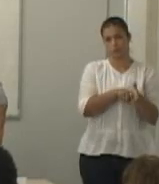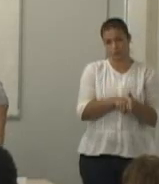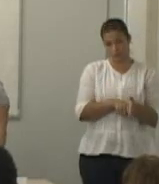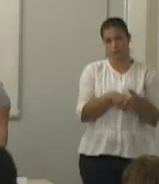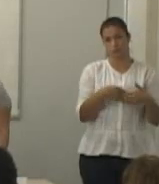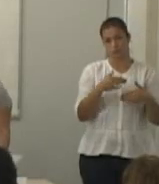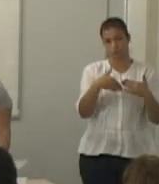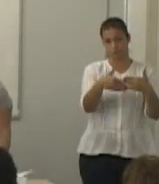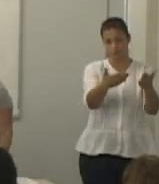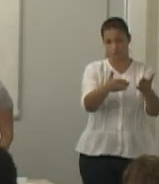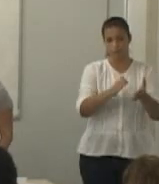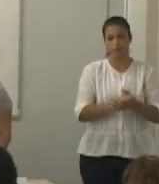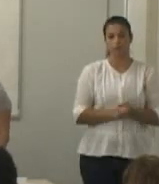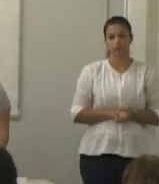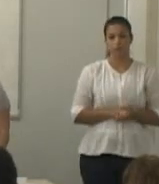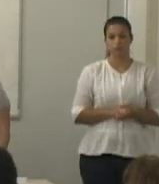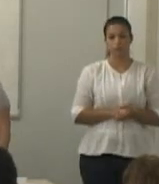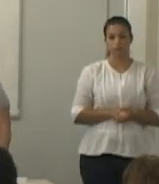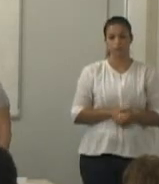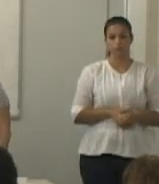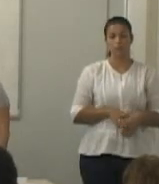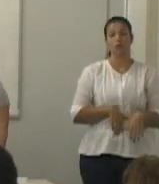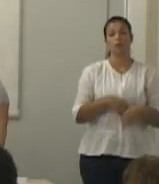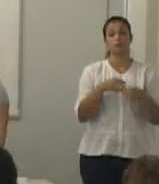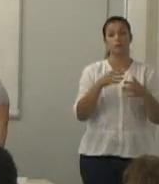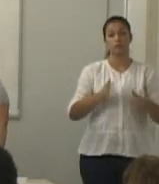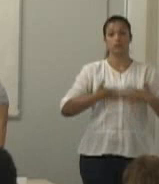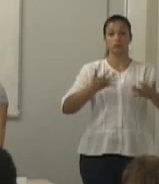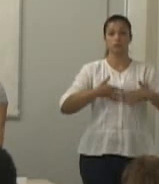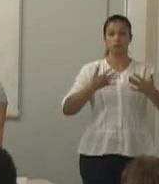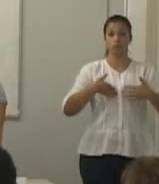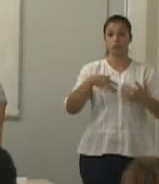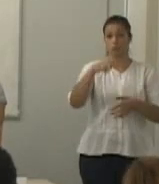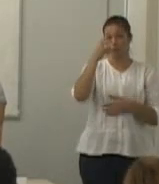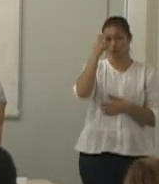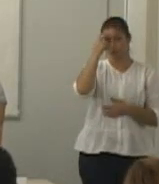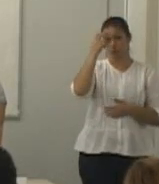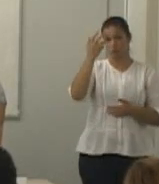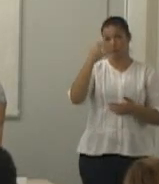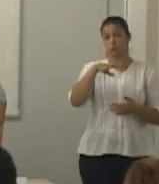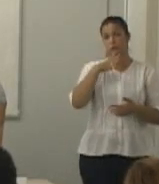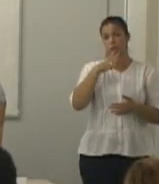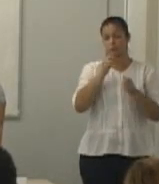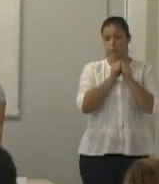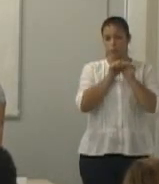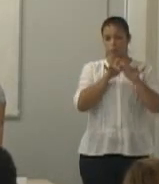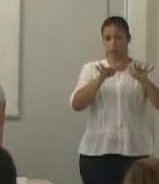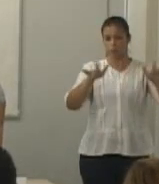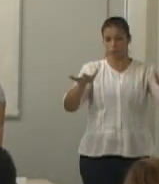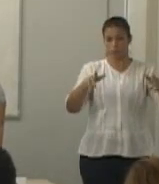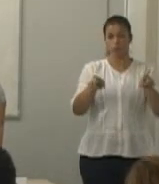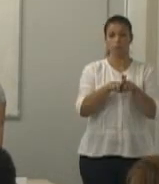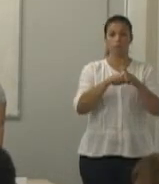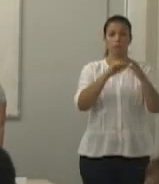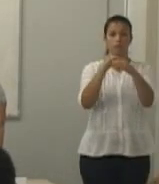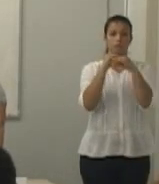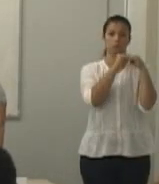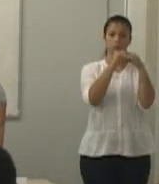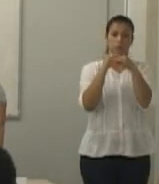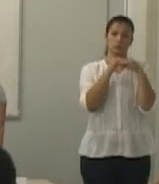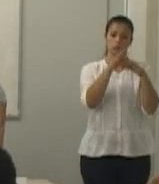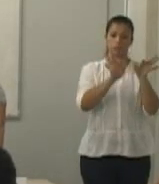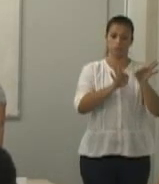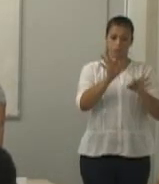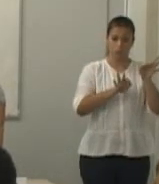produção e difusão do saber a construção democrática de um projeto socioambiental e nós temos no nosso